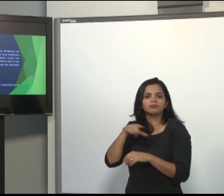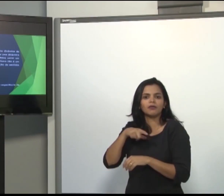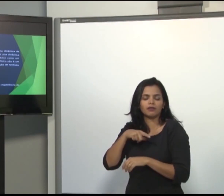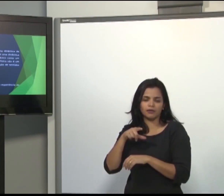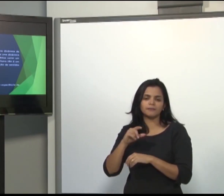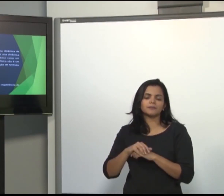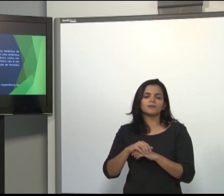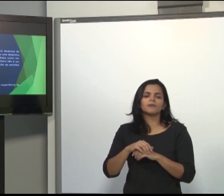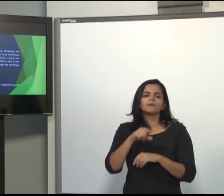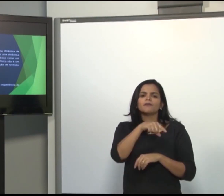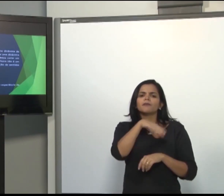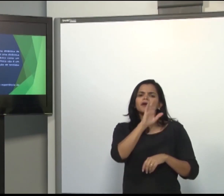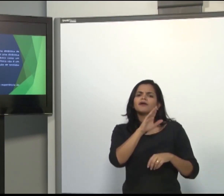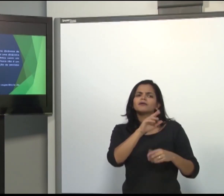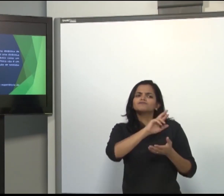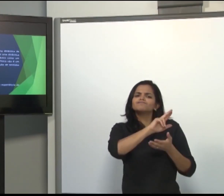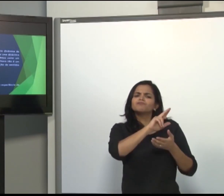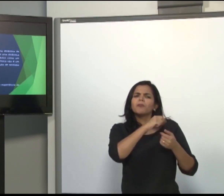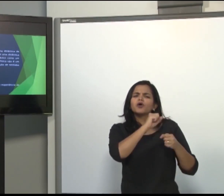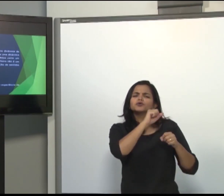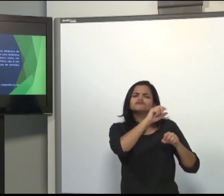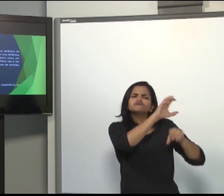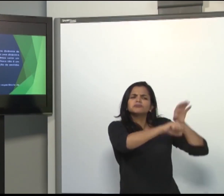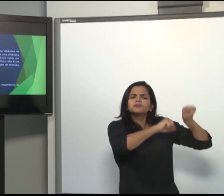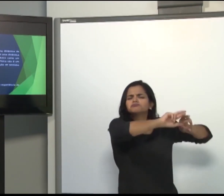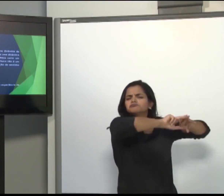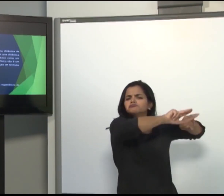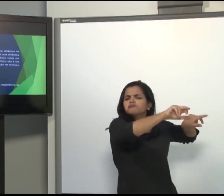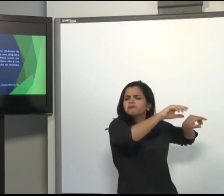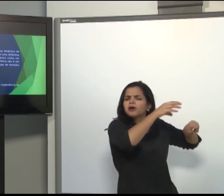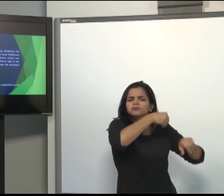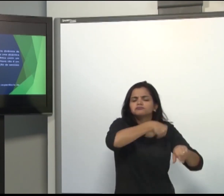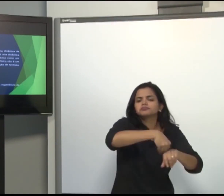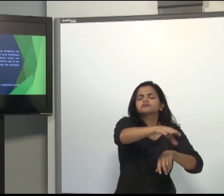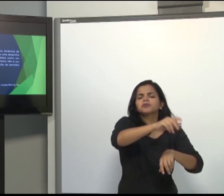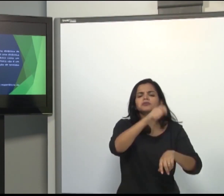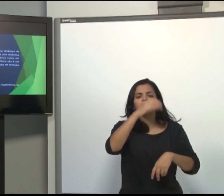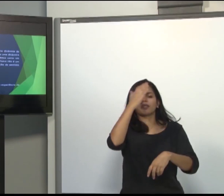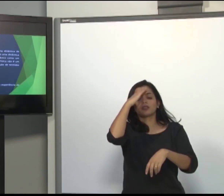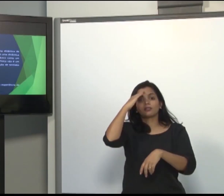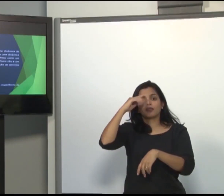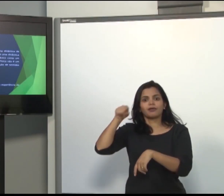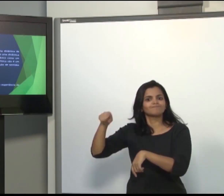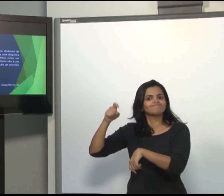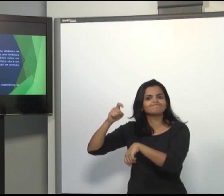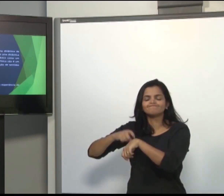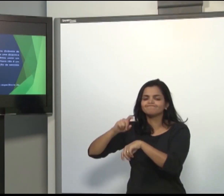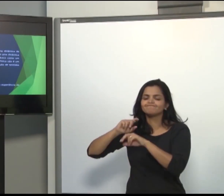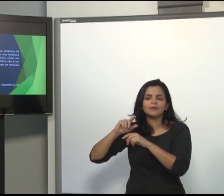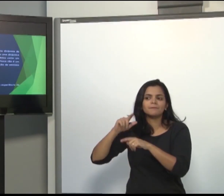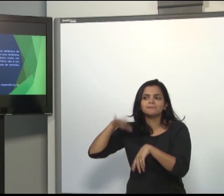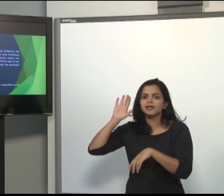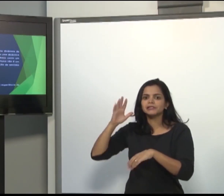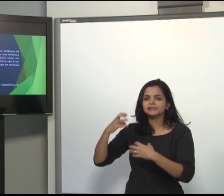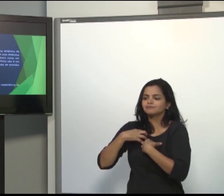haver conversação, tem que ter forma, passar significados. Então, podemos trabalhar